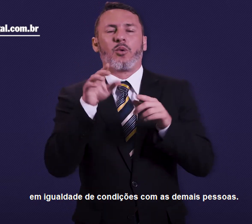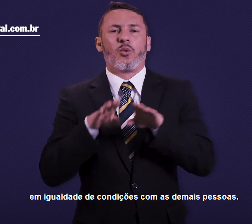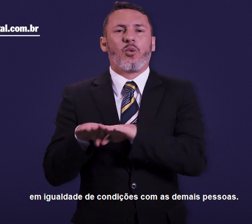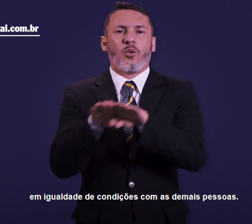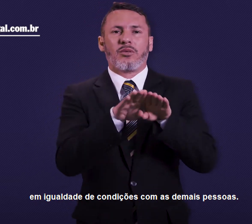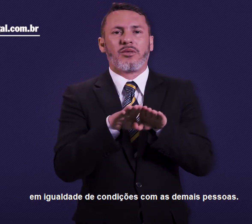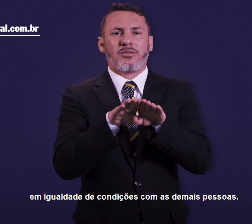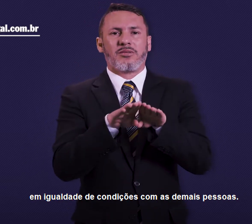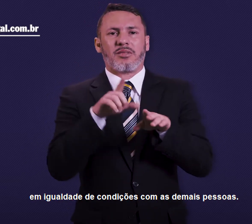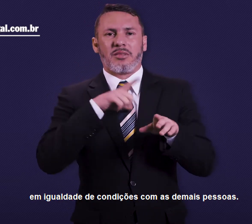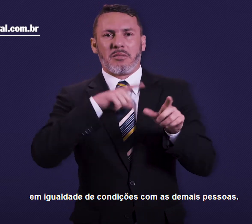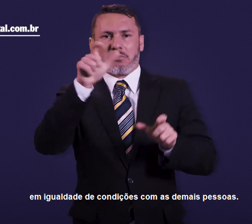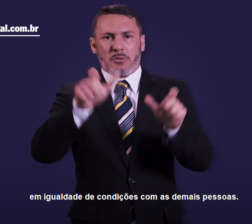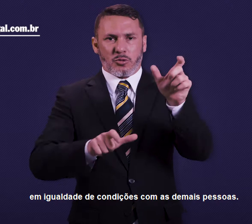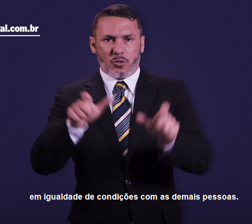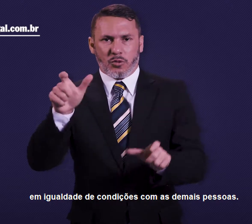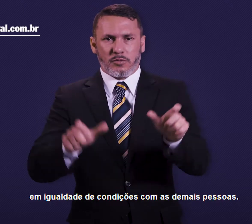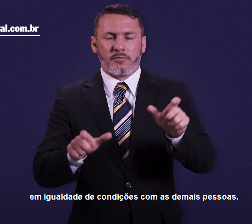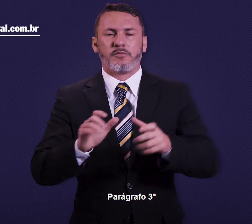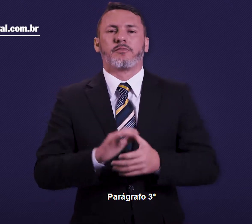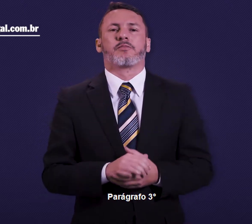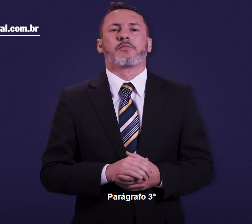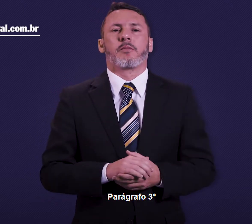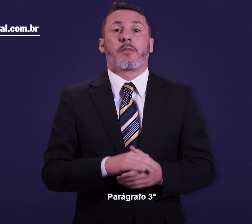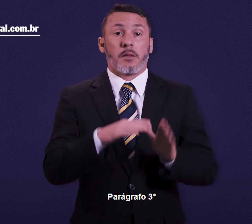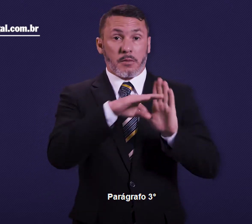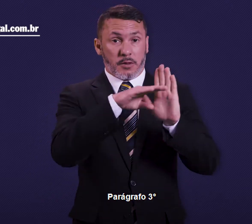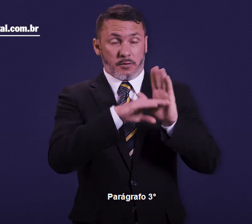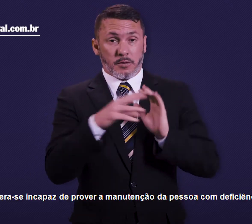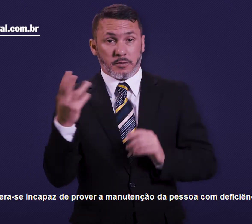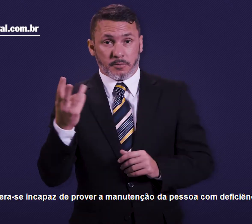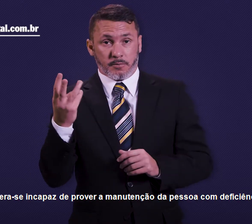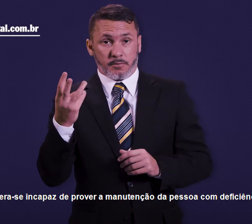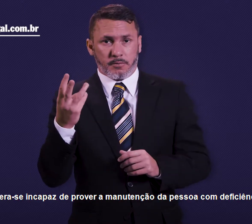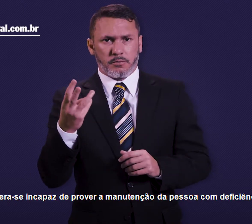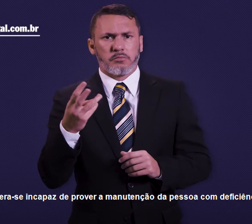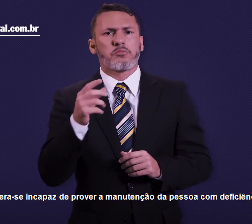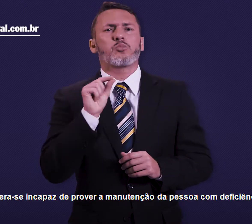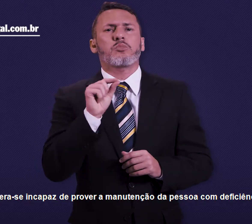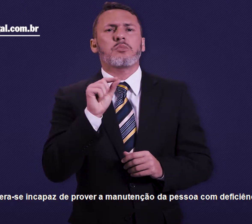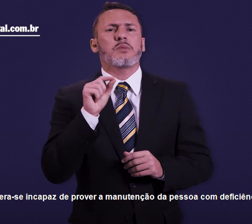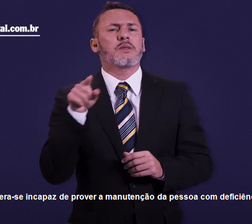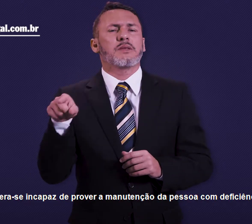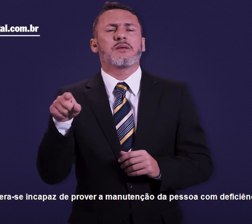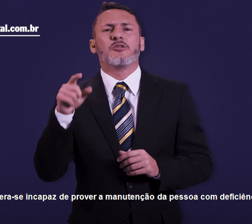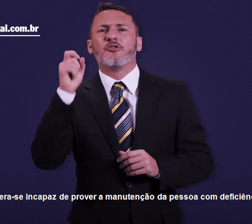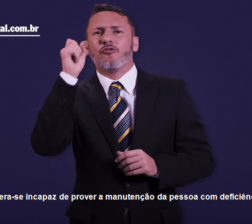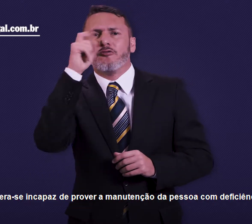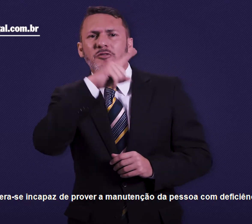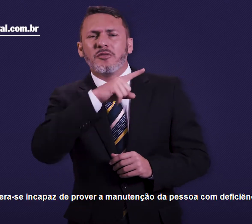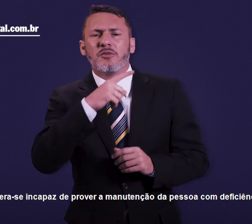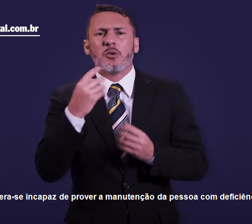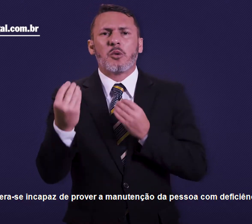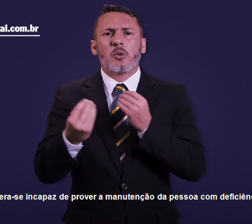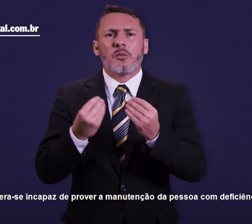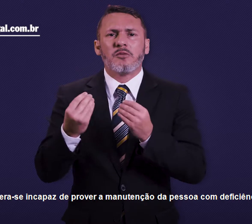igualdade de condições com as demais pessoas. Parágrafo 3º. Considera-se incapaz de prover a manutenção da pessoa